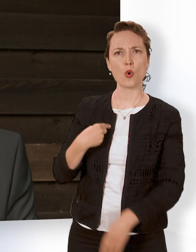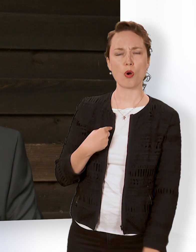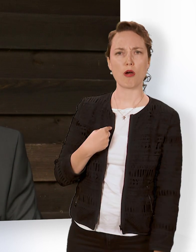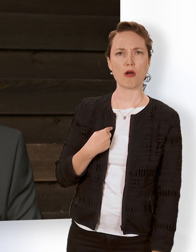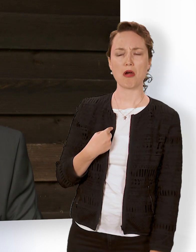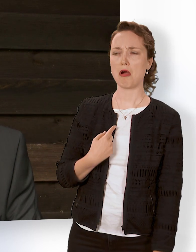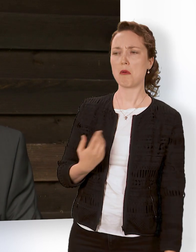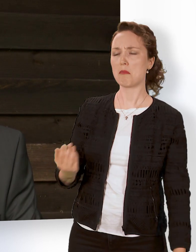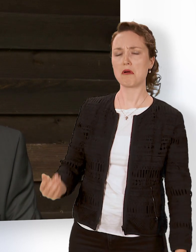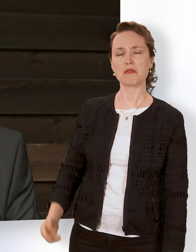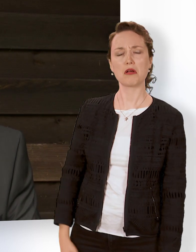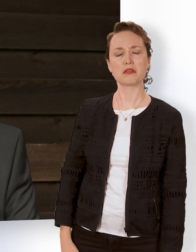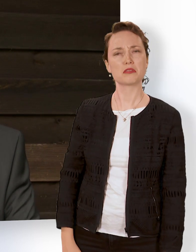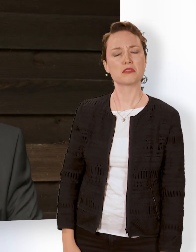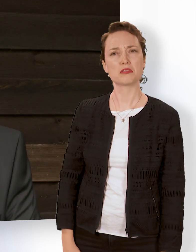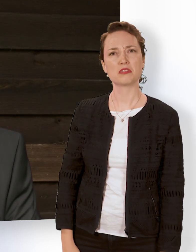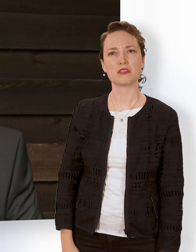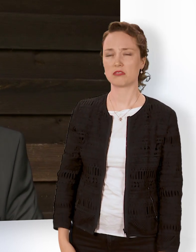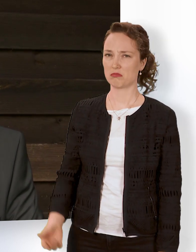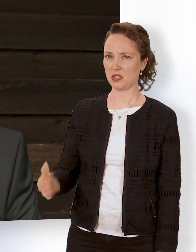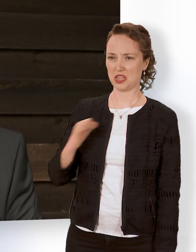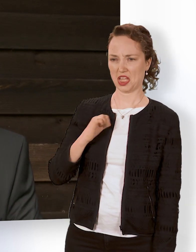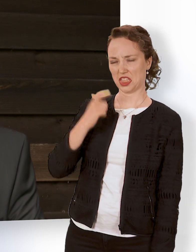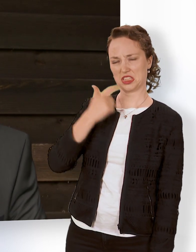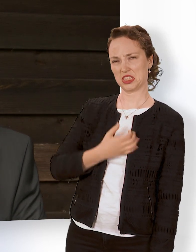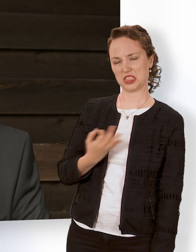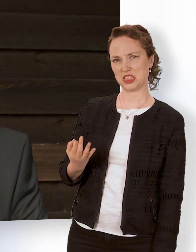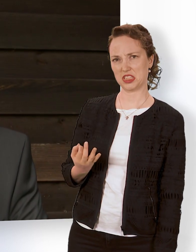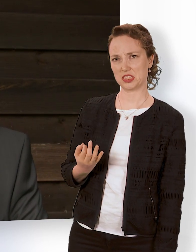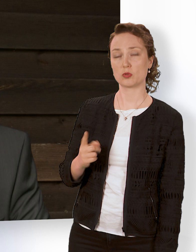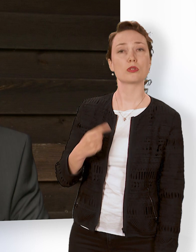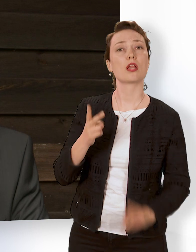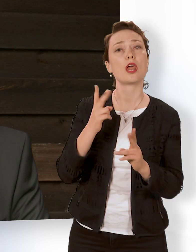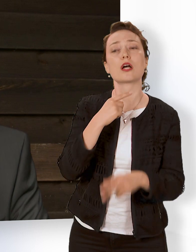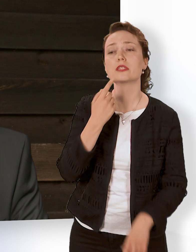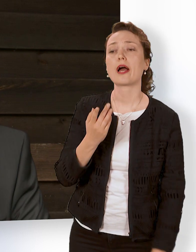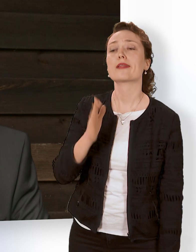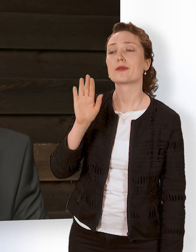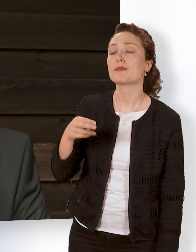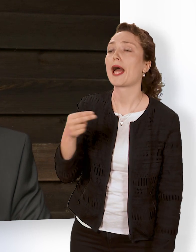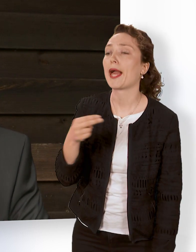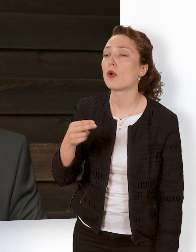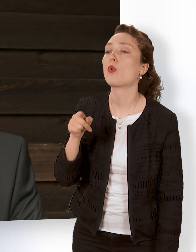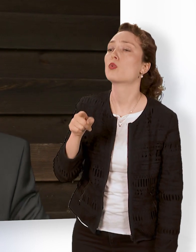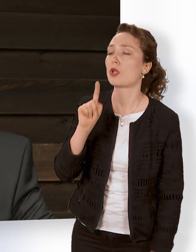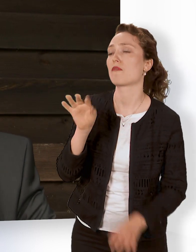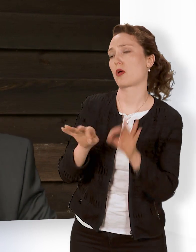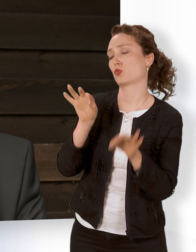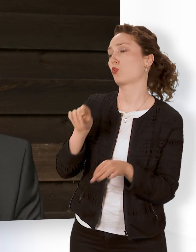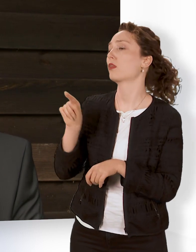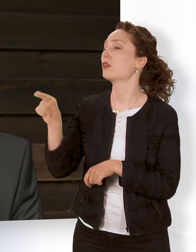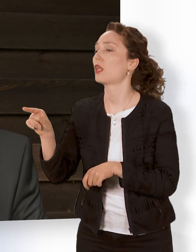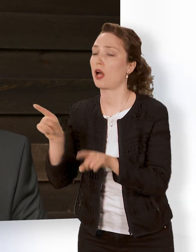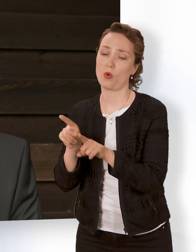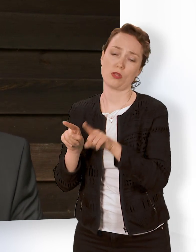nein, man hatte kein Interesse an mir. Und dann hat der Lehrer gesagt, Heiko, jetzt darfst du dir aussuchen, in welche Mannschaft du